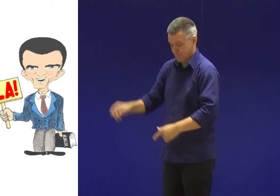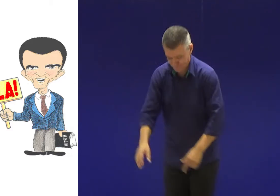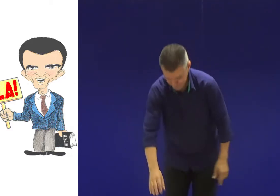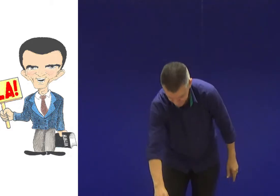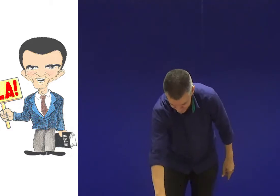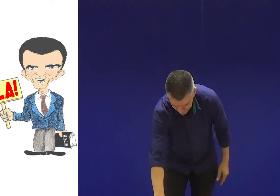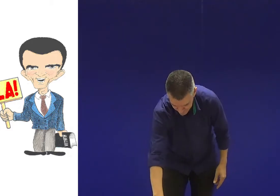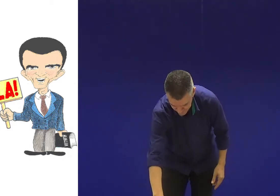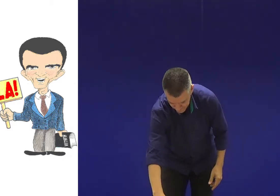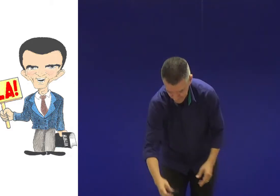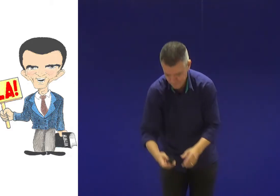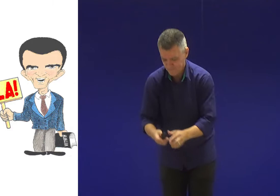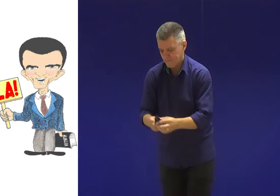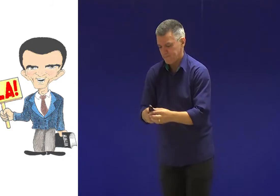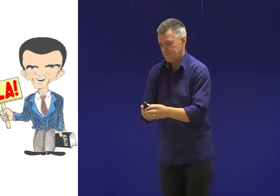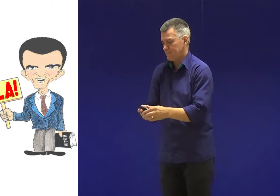Mas por que esse desenho?